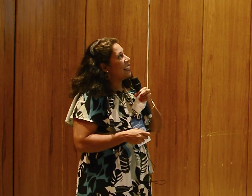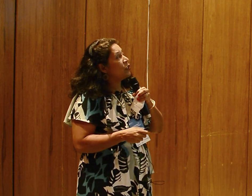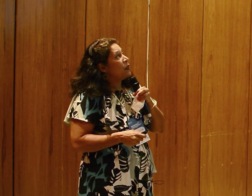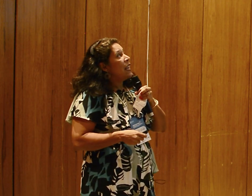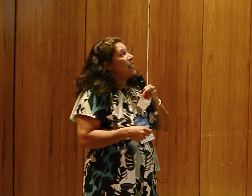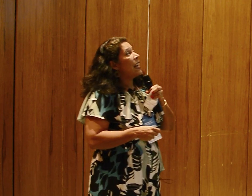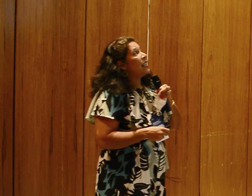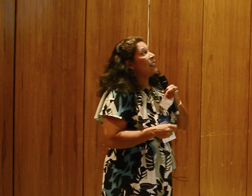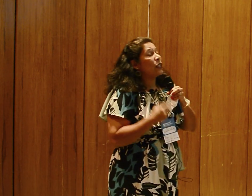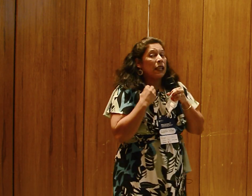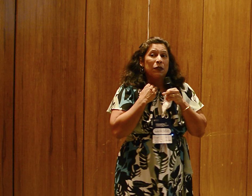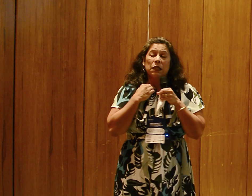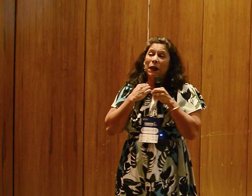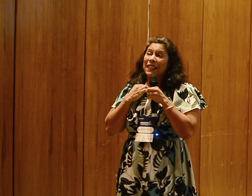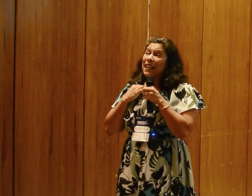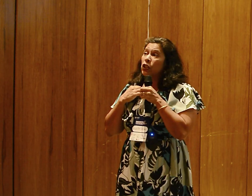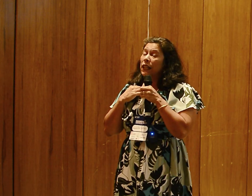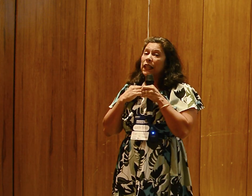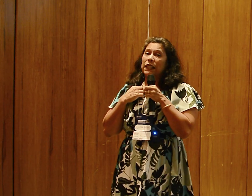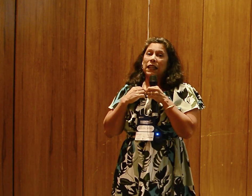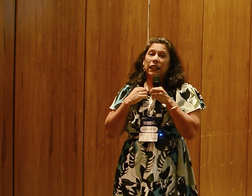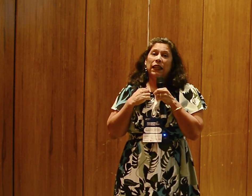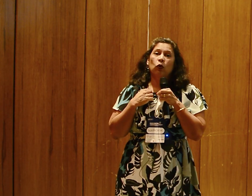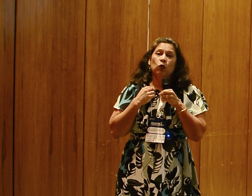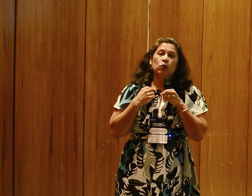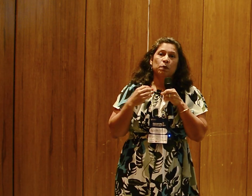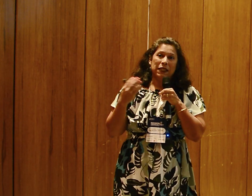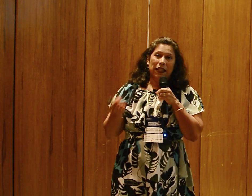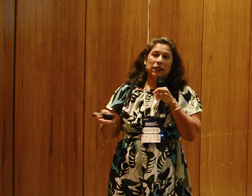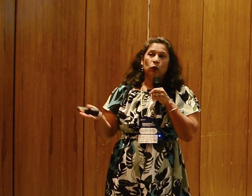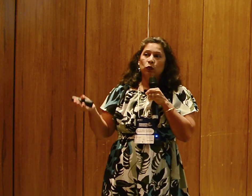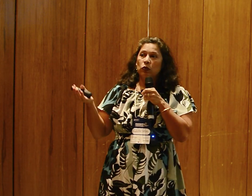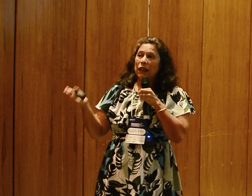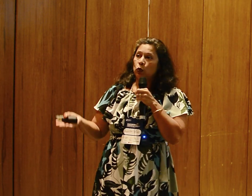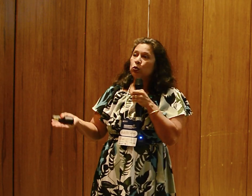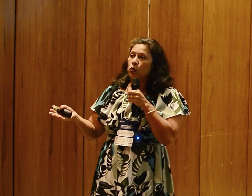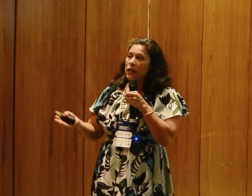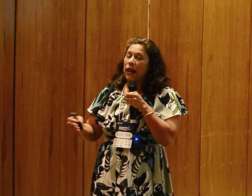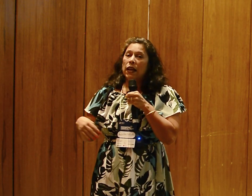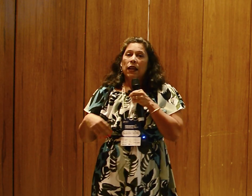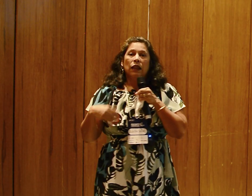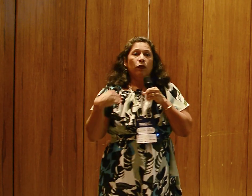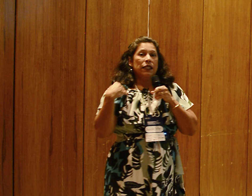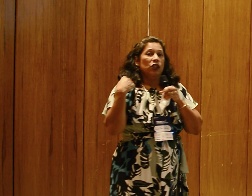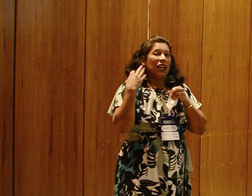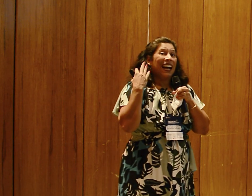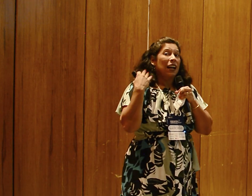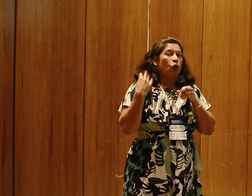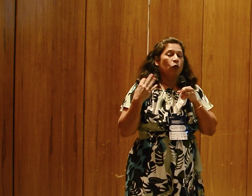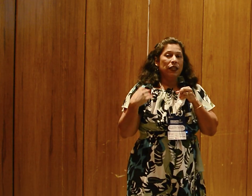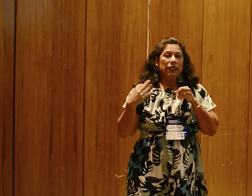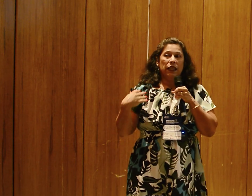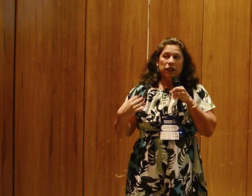esse slide. E aí nós temos as perdas adquiridas. Aqui alguns pacientes são adultos, Talvez eles